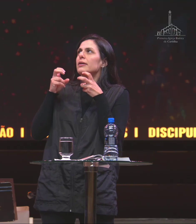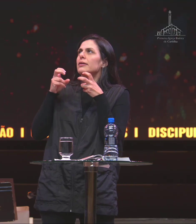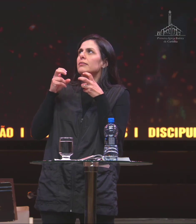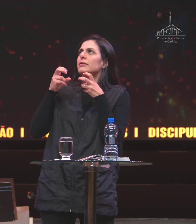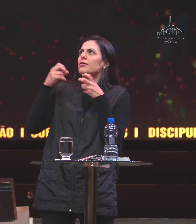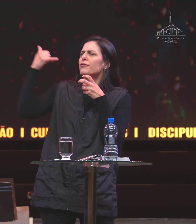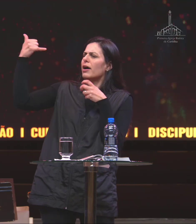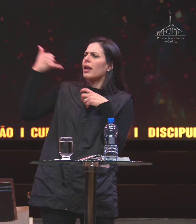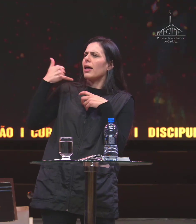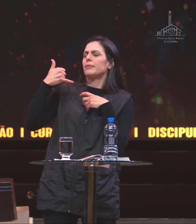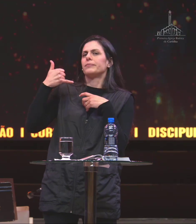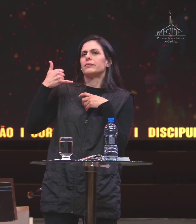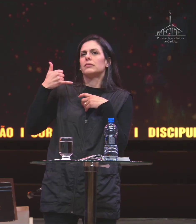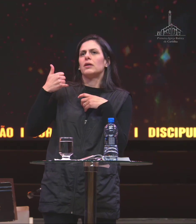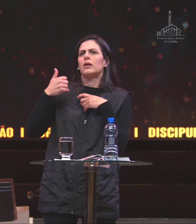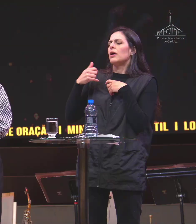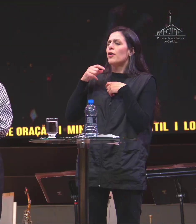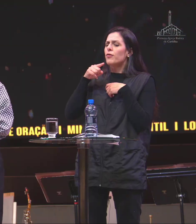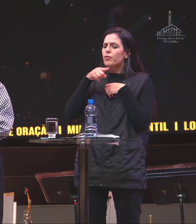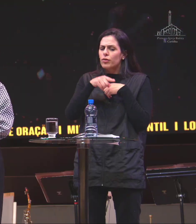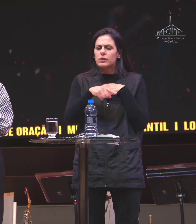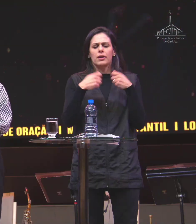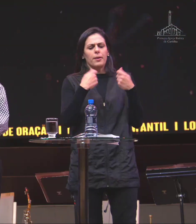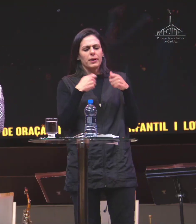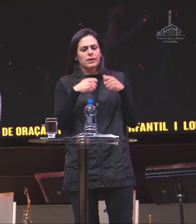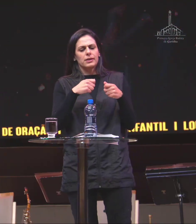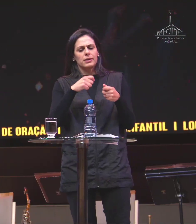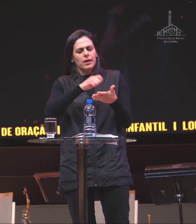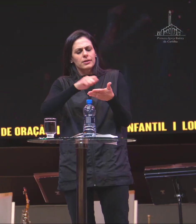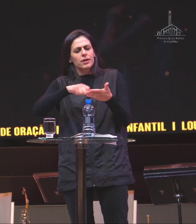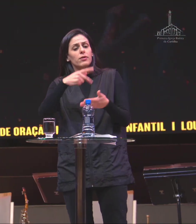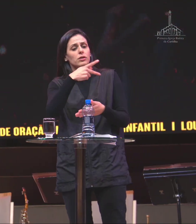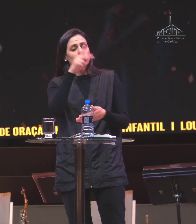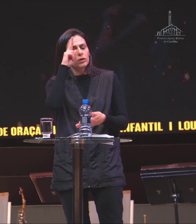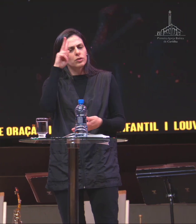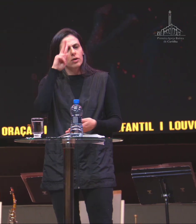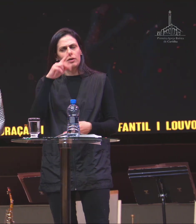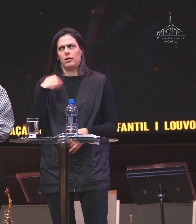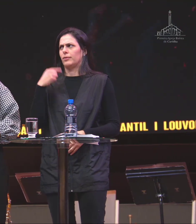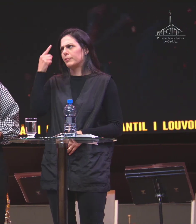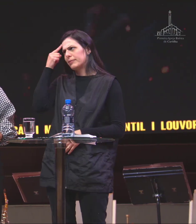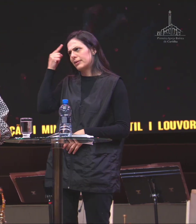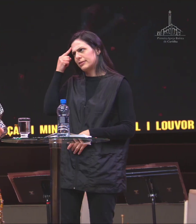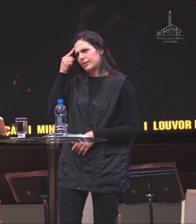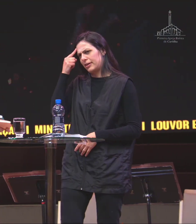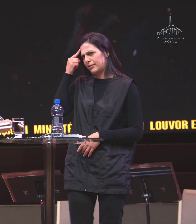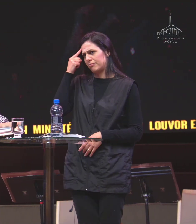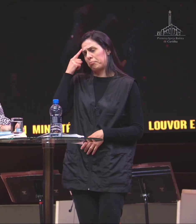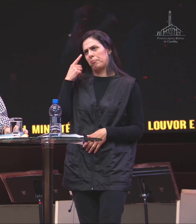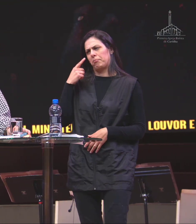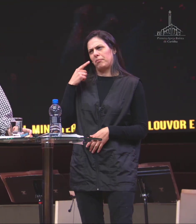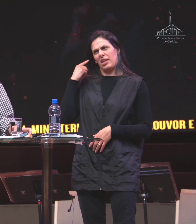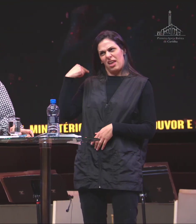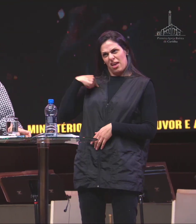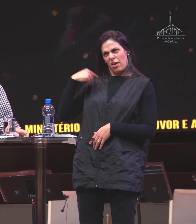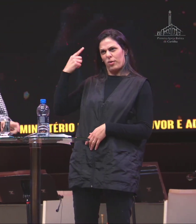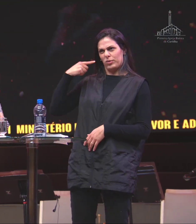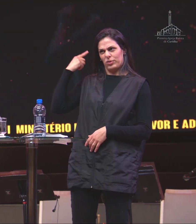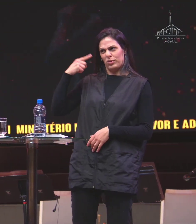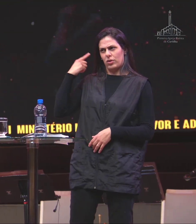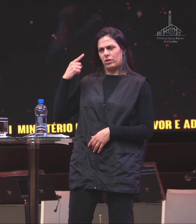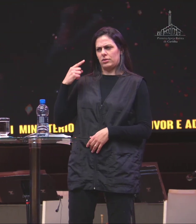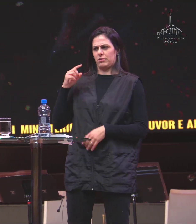igreja e estudar a Bíblia, conversar, né? Fizemos o primeiro retiro para cadeirantes, né? Gente... Que